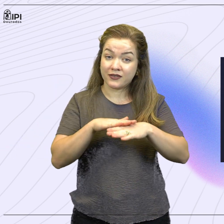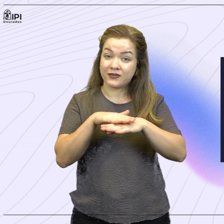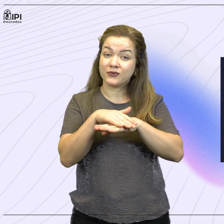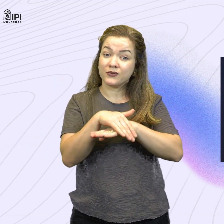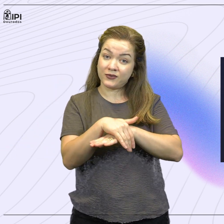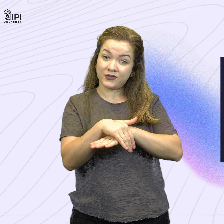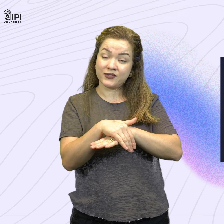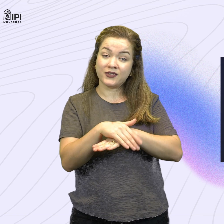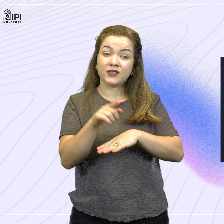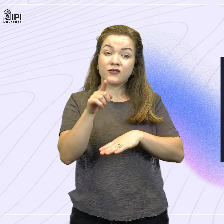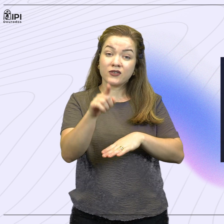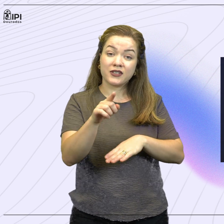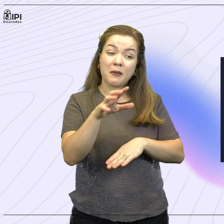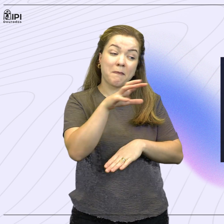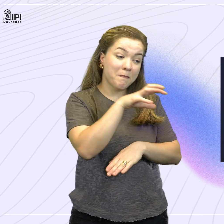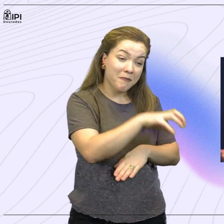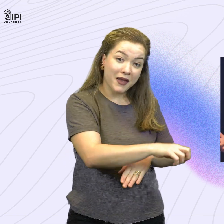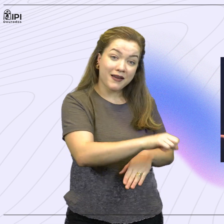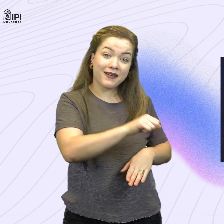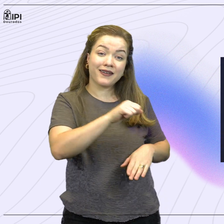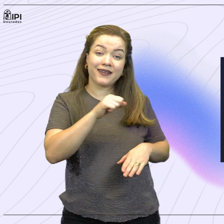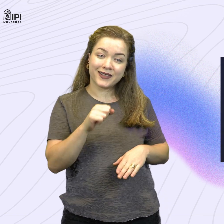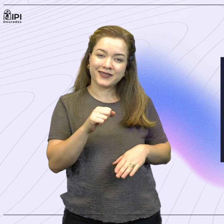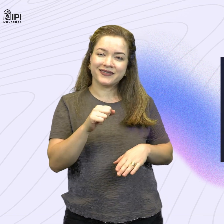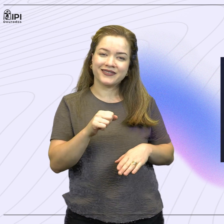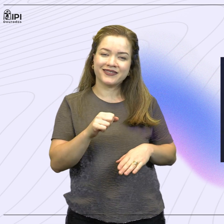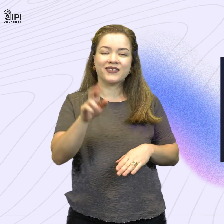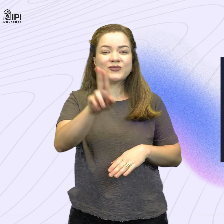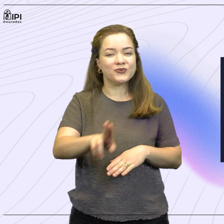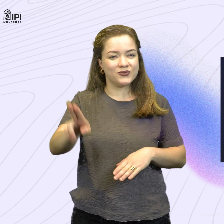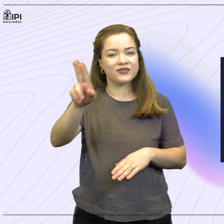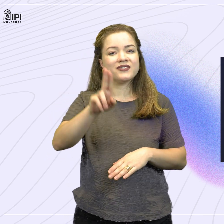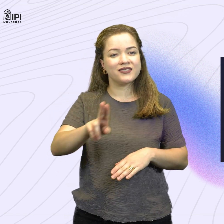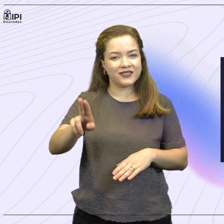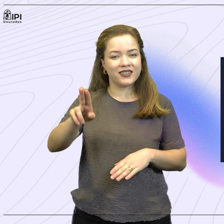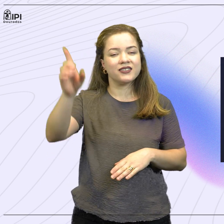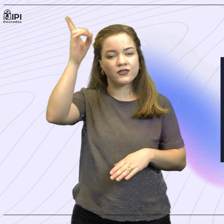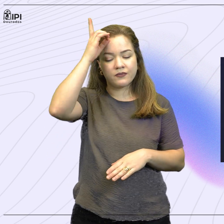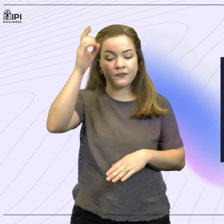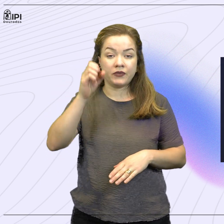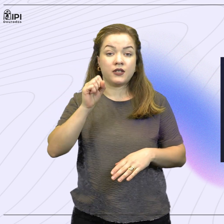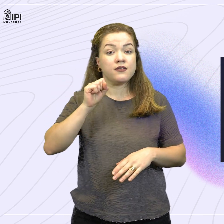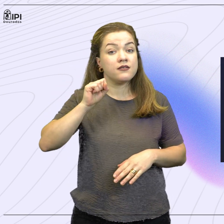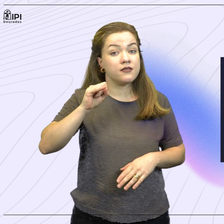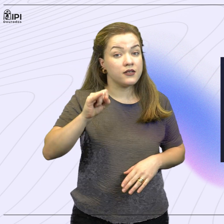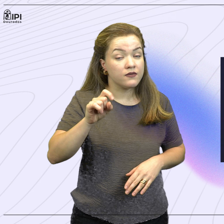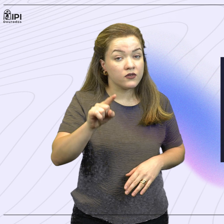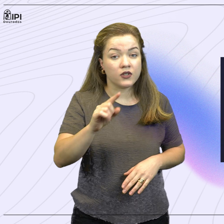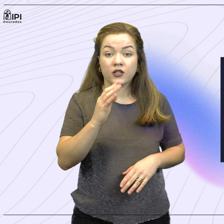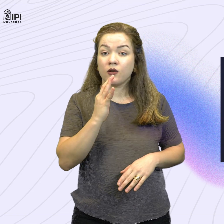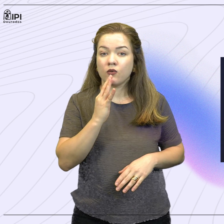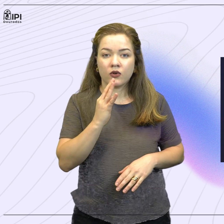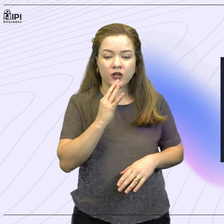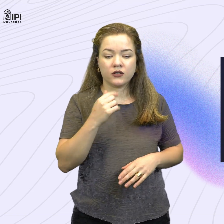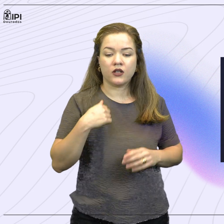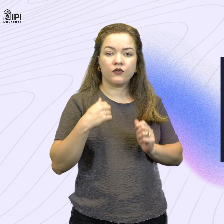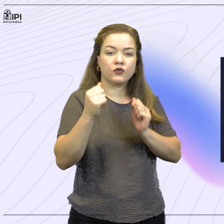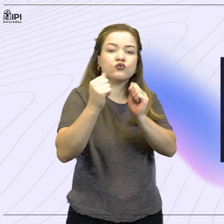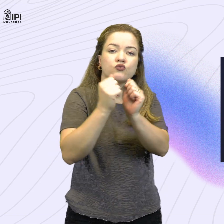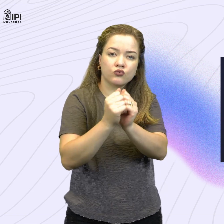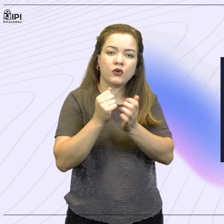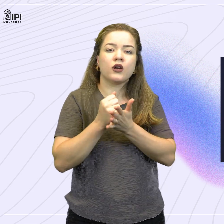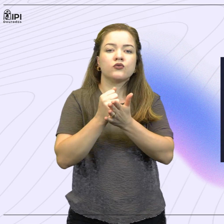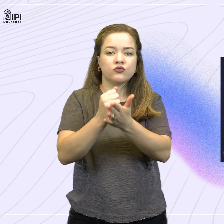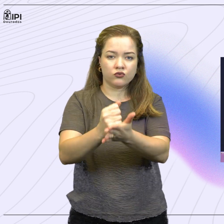é a noite de você desenterrar o seu talento. E se você não conhece ainda, você quer conhecer, me procure, que eu vou fazer o teste de dom junto com você. Se você foi membro